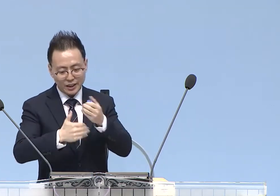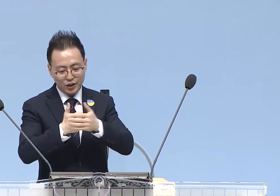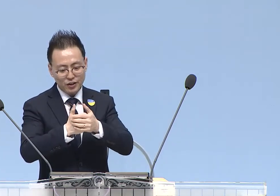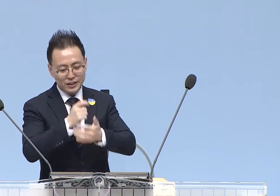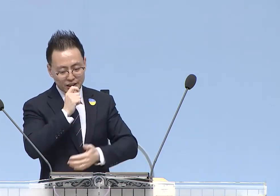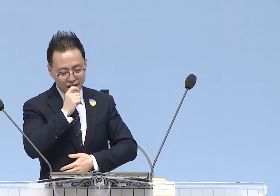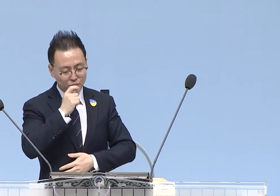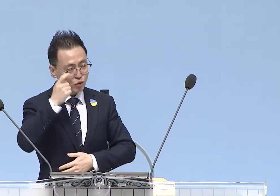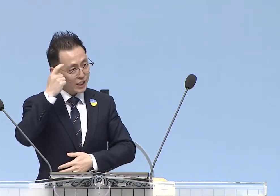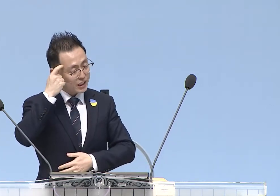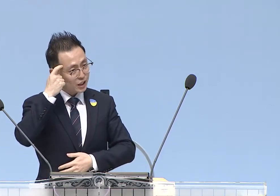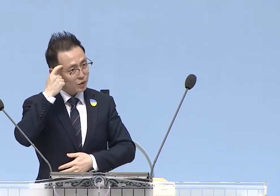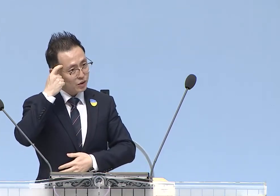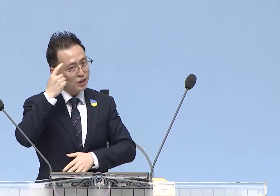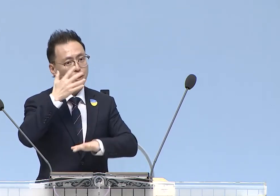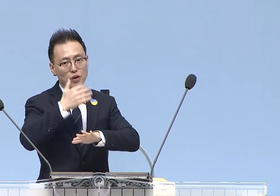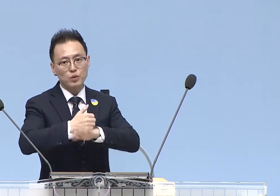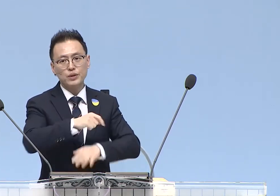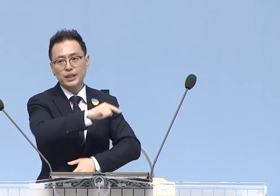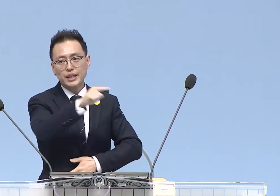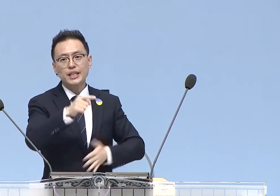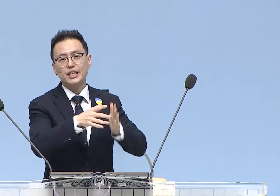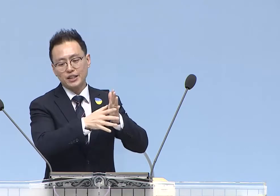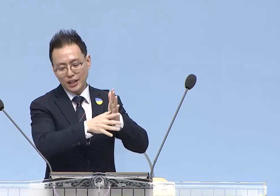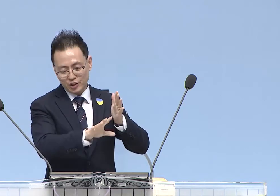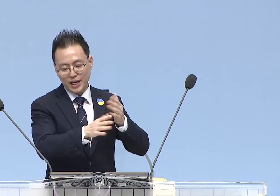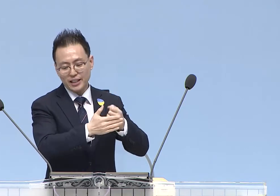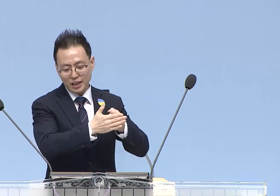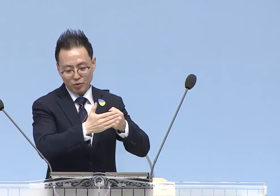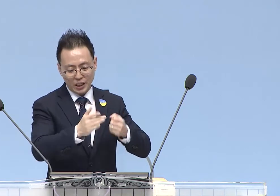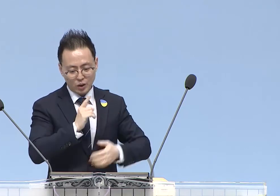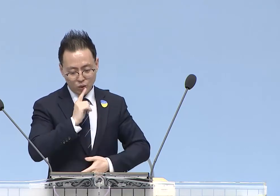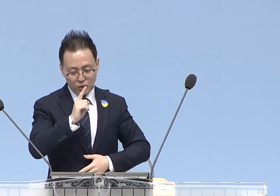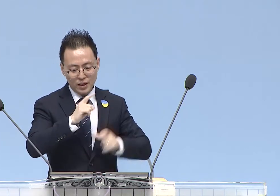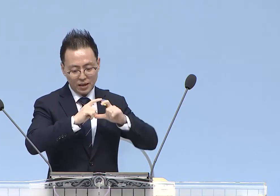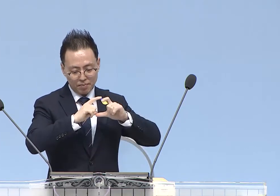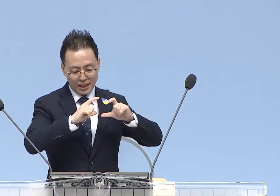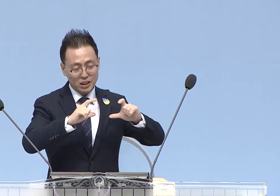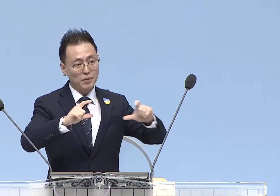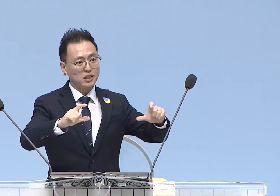하나님께서 침묵하신 이유는 결국 이들의 죄악 때문이라고 말씀하십니다.